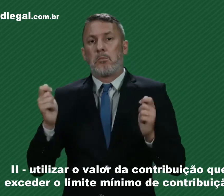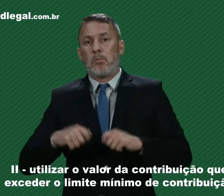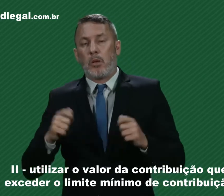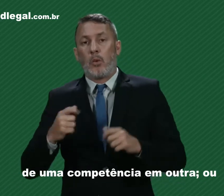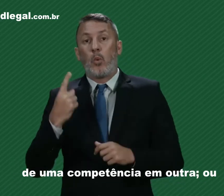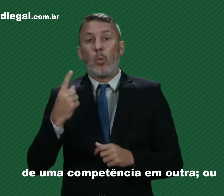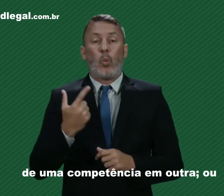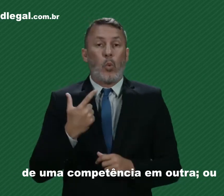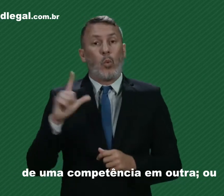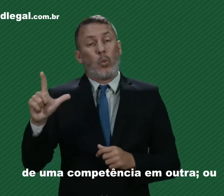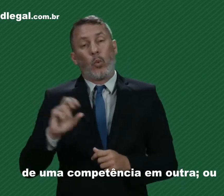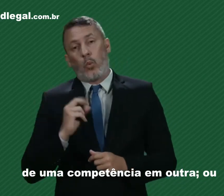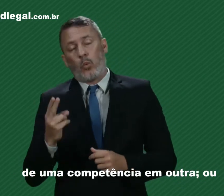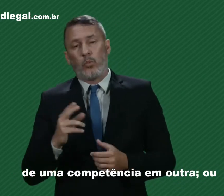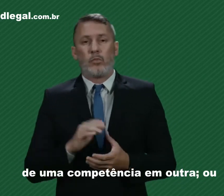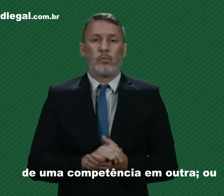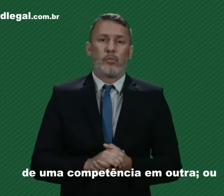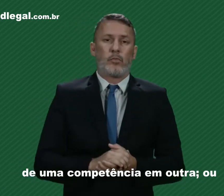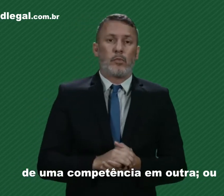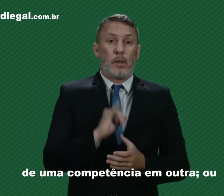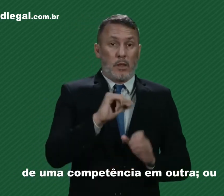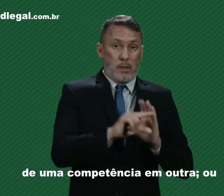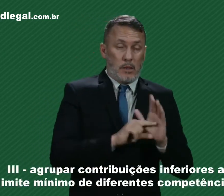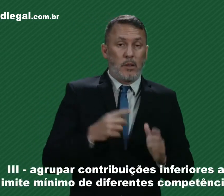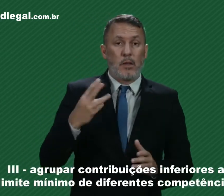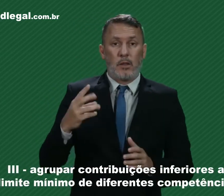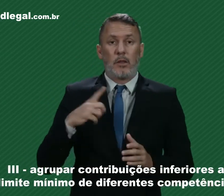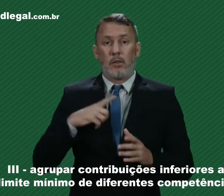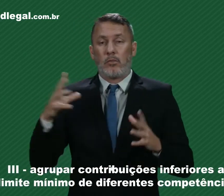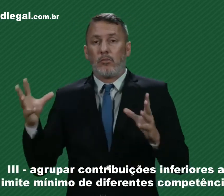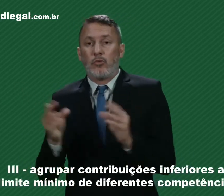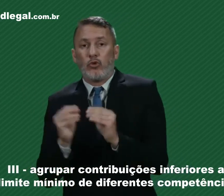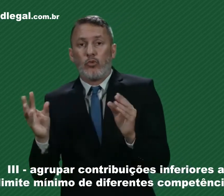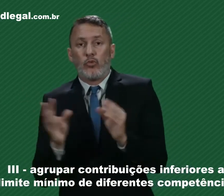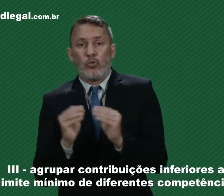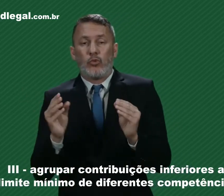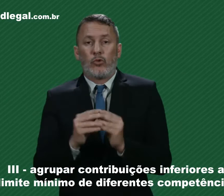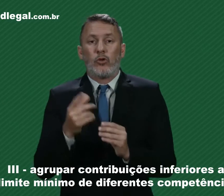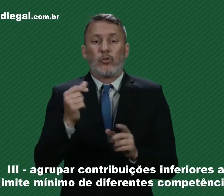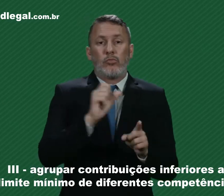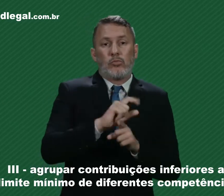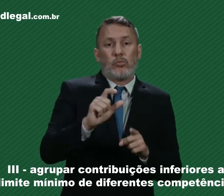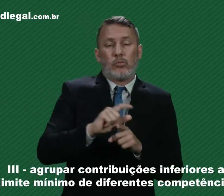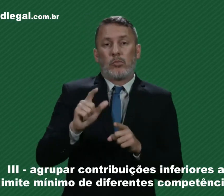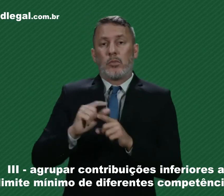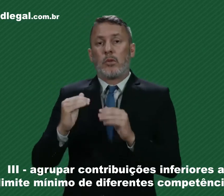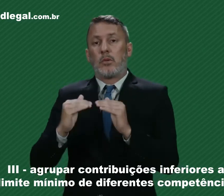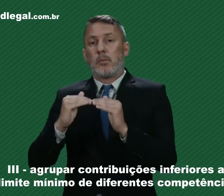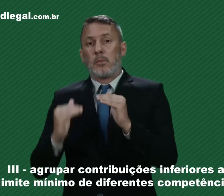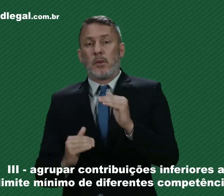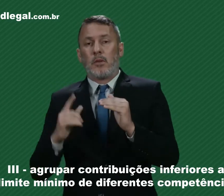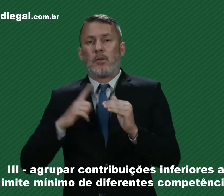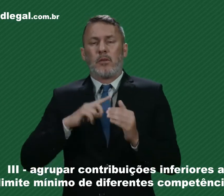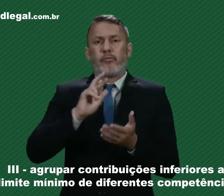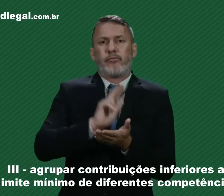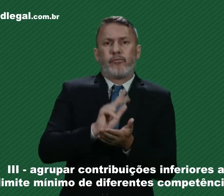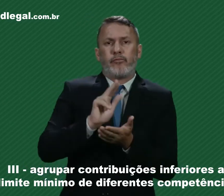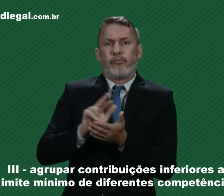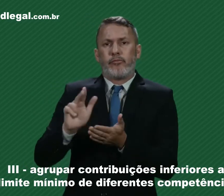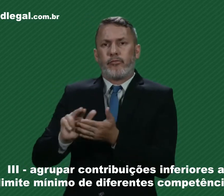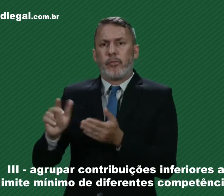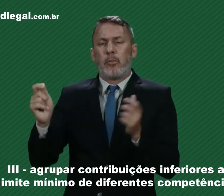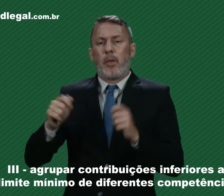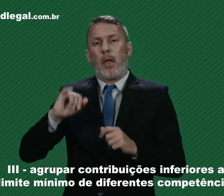de contribuição de uma competência em outra ou, inciso 3, agrupar contribuições inferiores ao limite mínimo